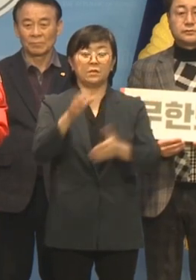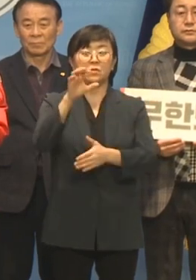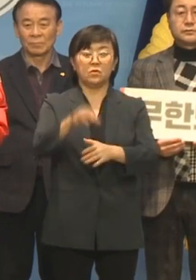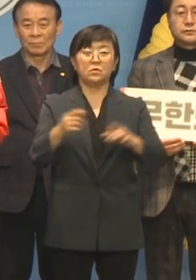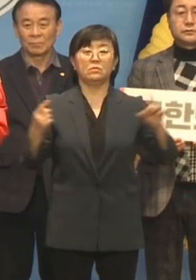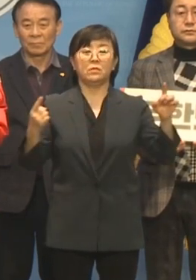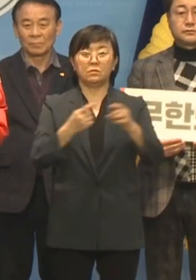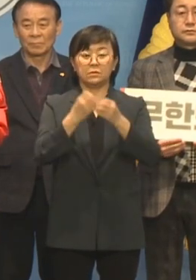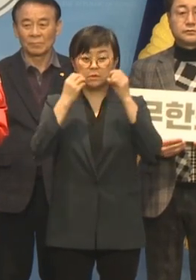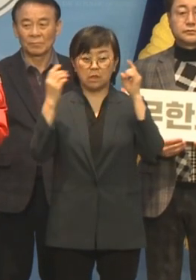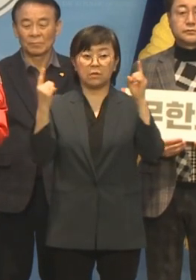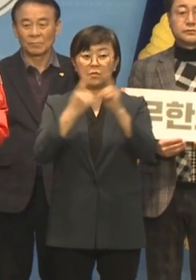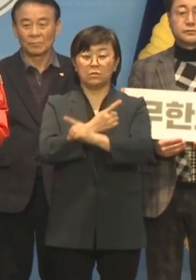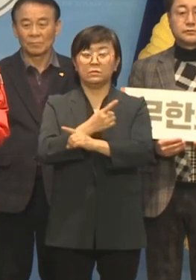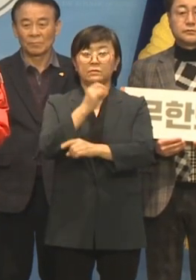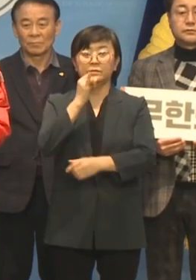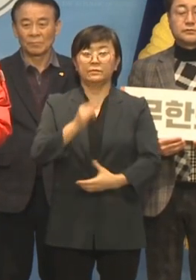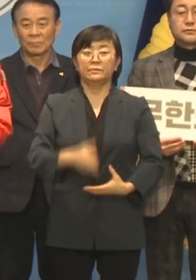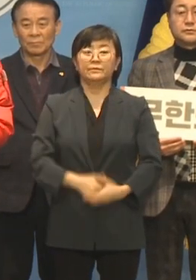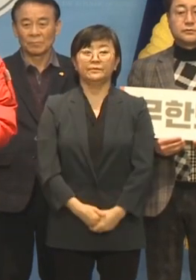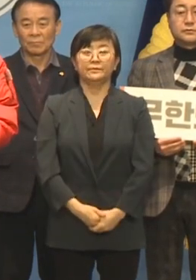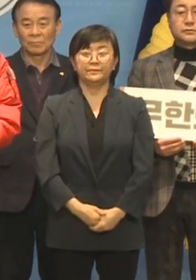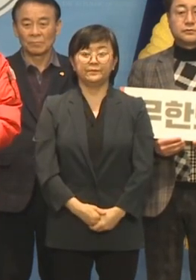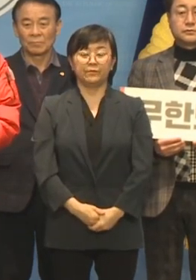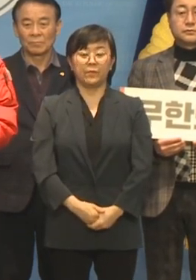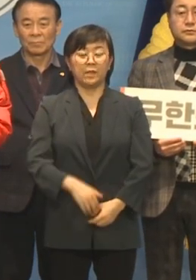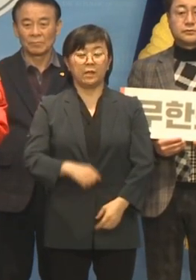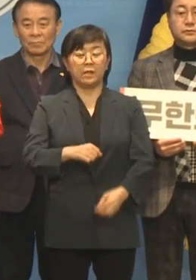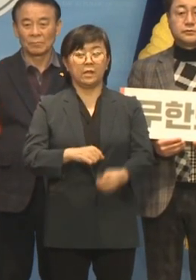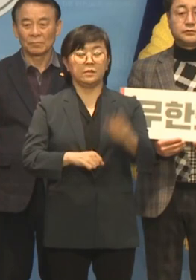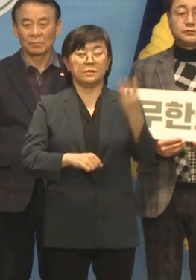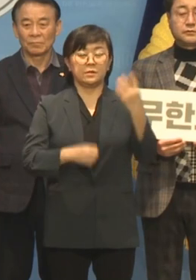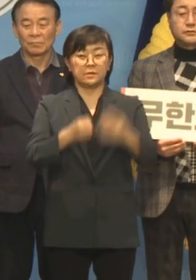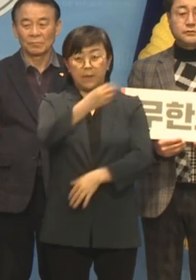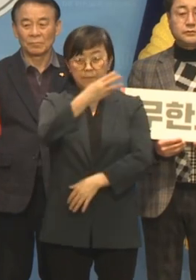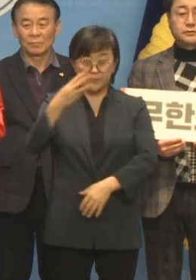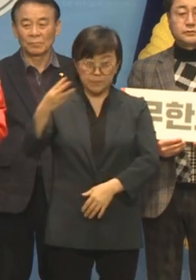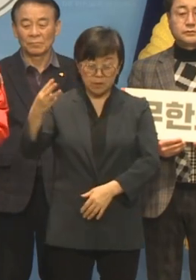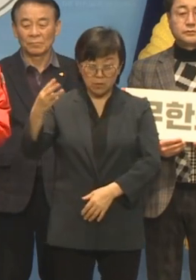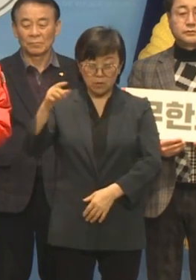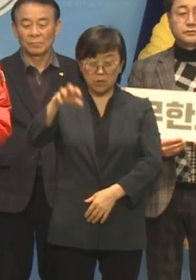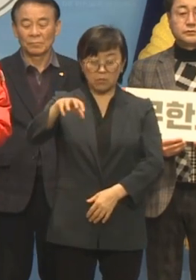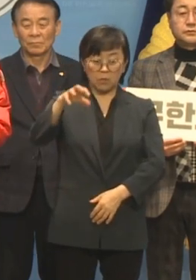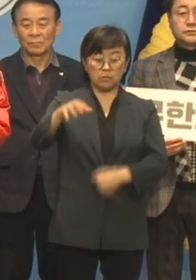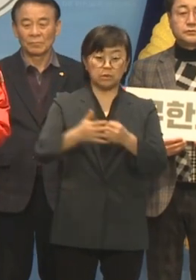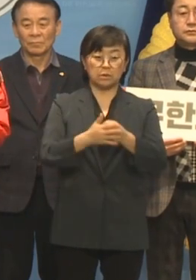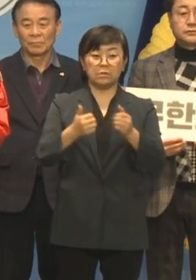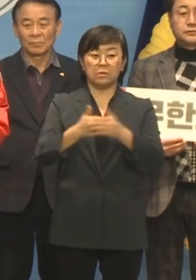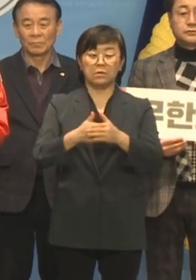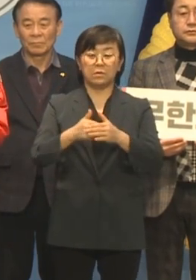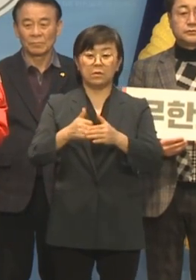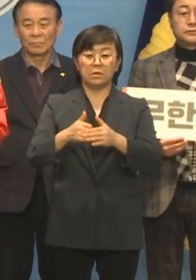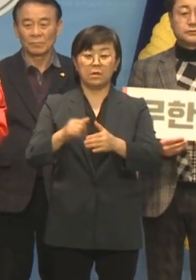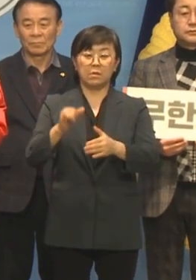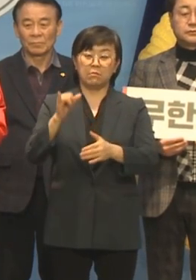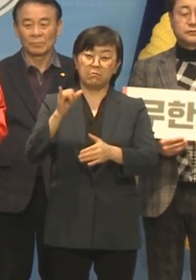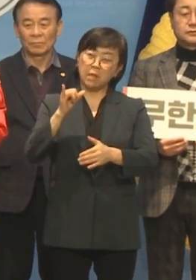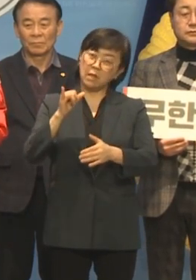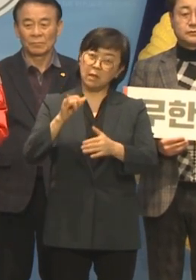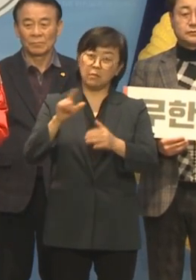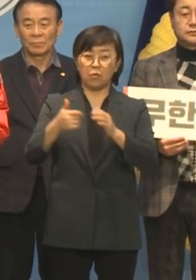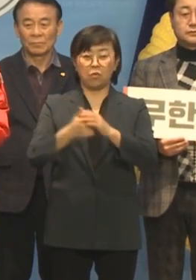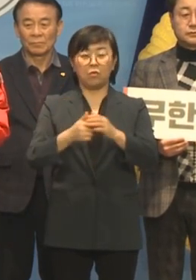바꾸는 혁신을 해왔습니다. 삼성 스마트폰 메뉴 한글화 프로젝트, 멈춰 마약 마케팅